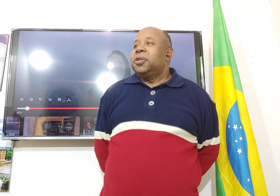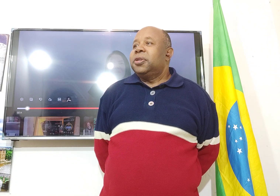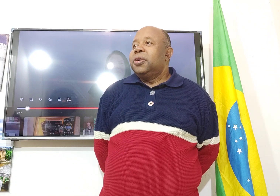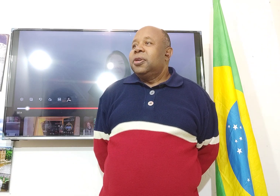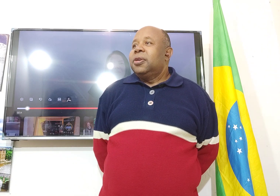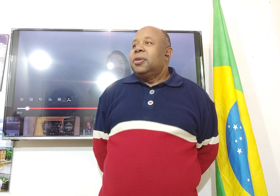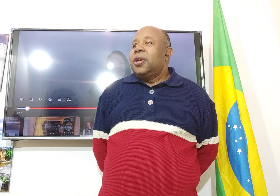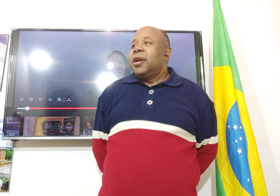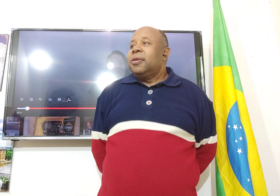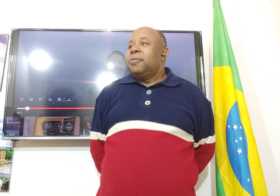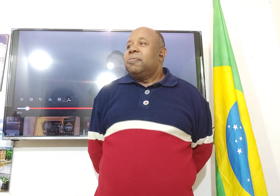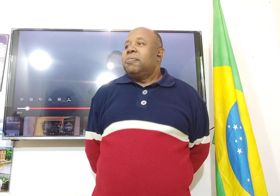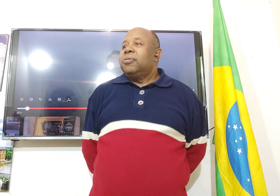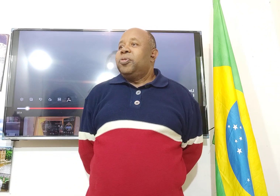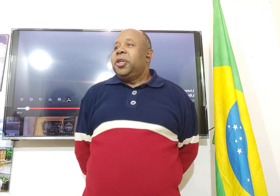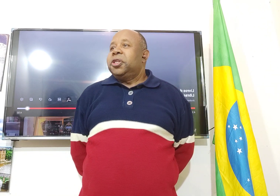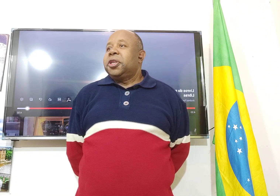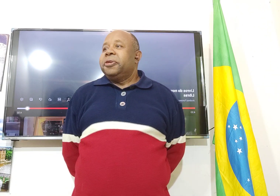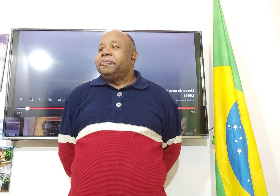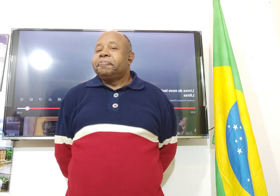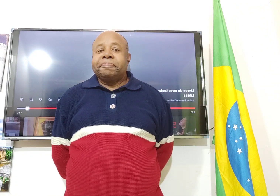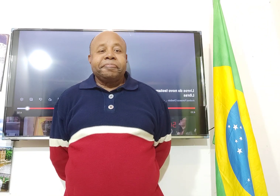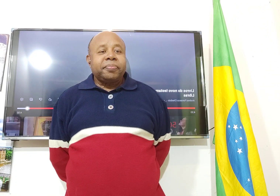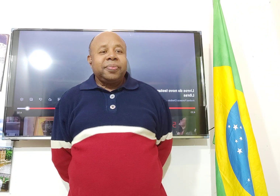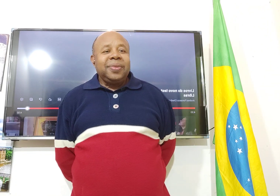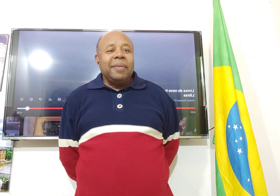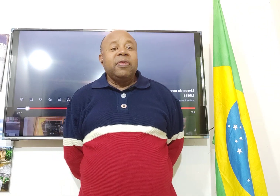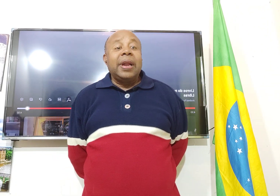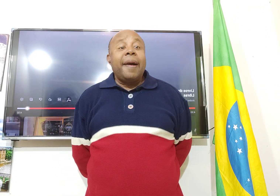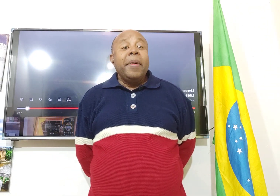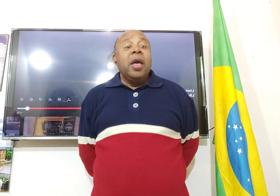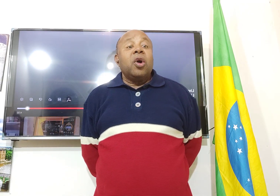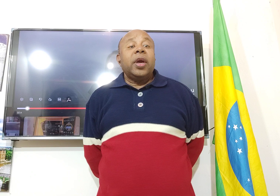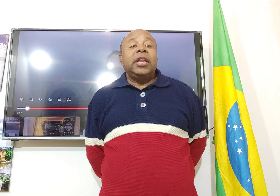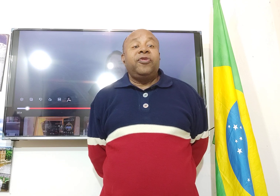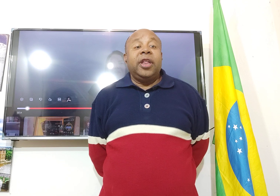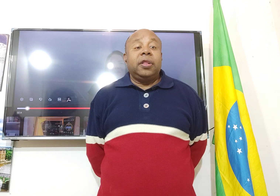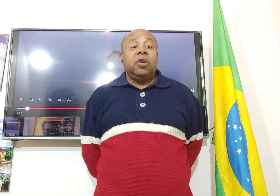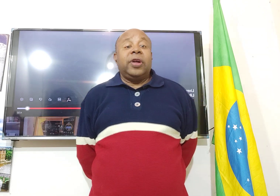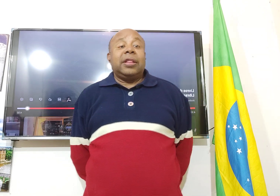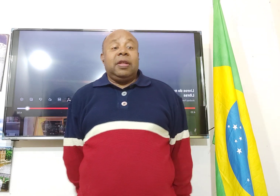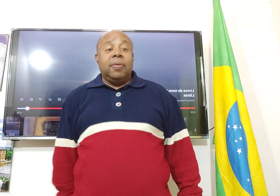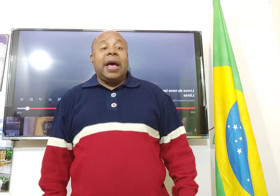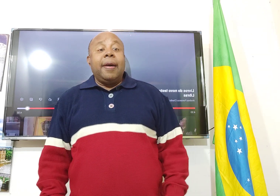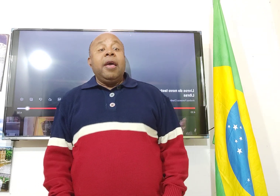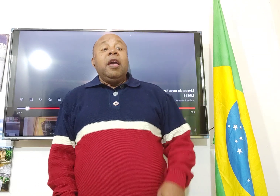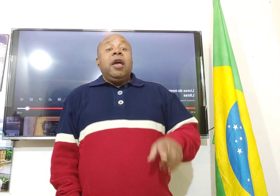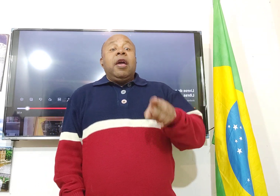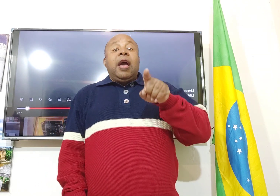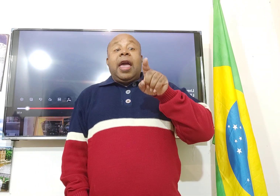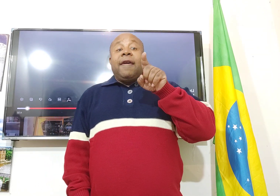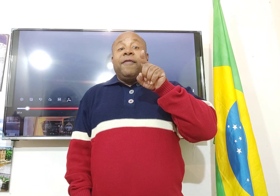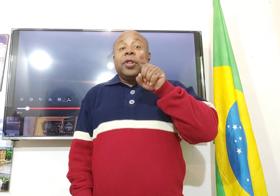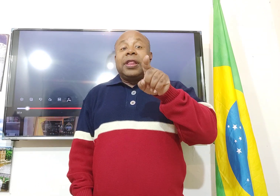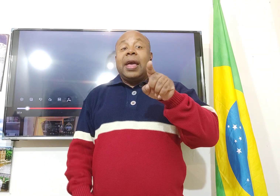depois, né? Uns brindes aqui. Mas vamos lá. Qual que é a diferença de eu falar assim? Vamos lá.